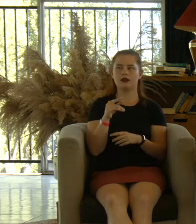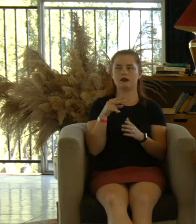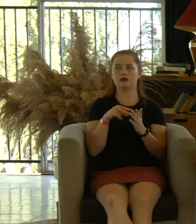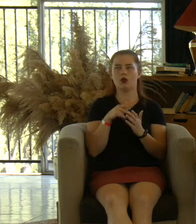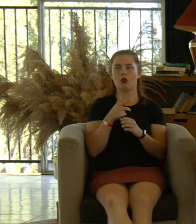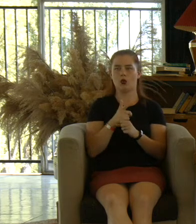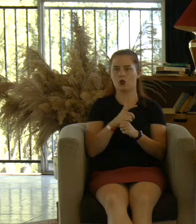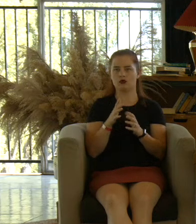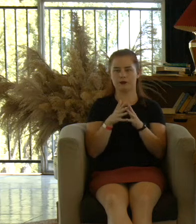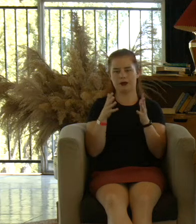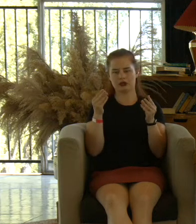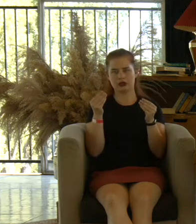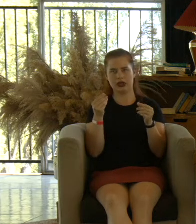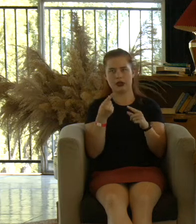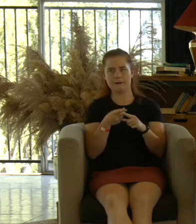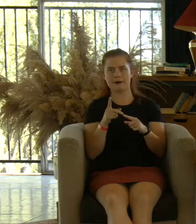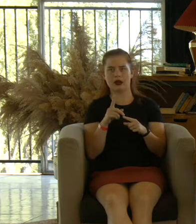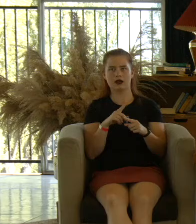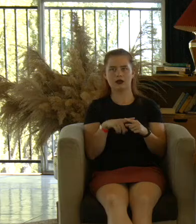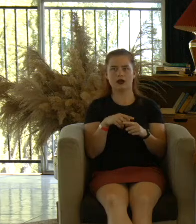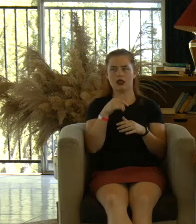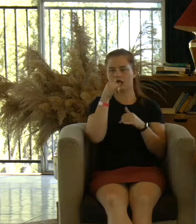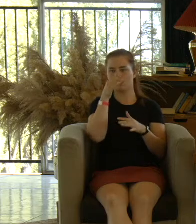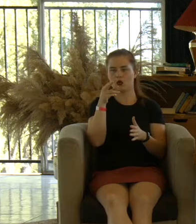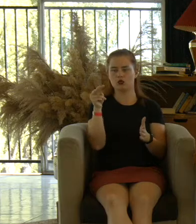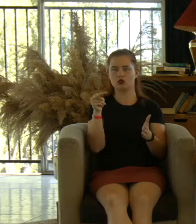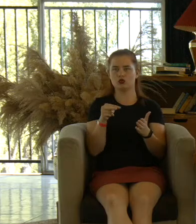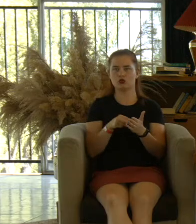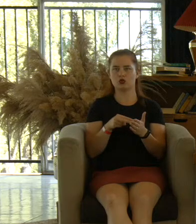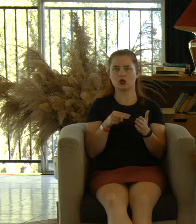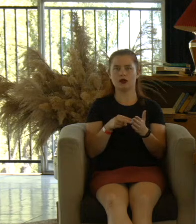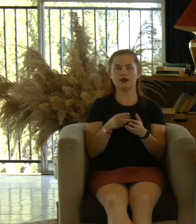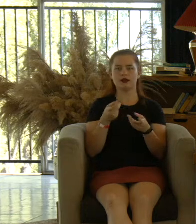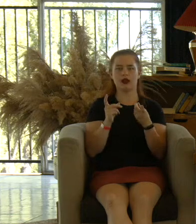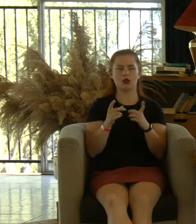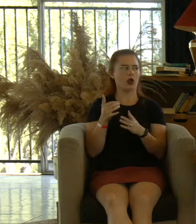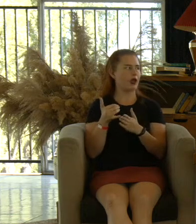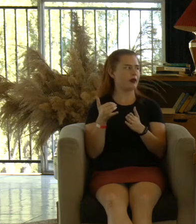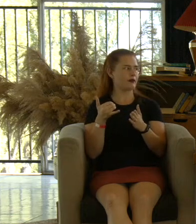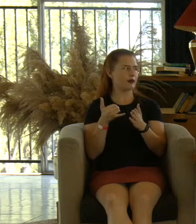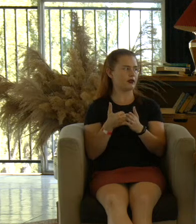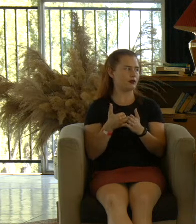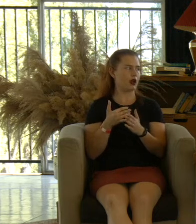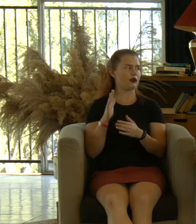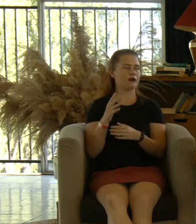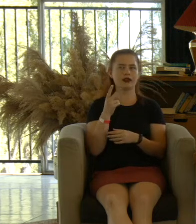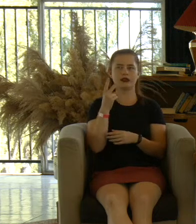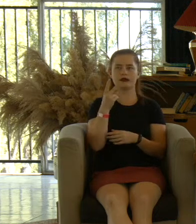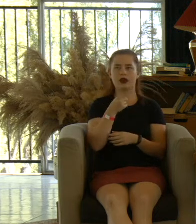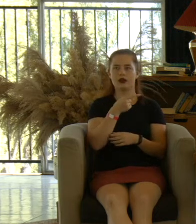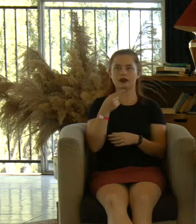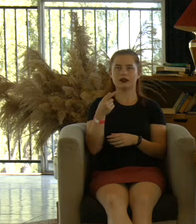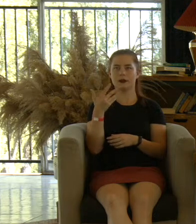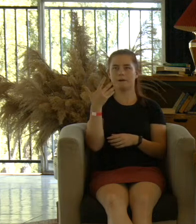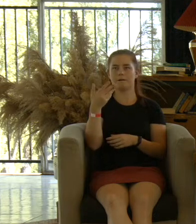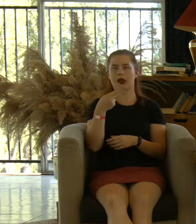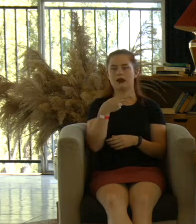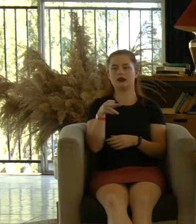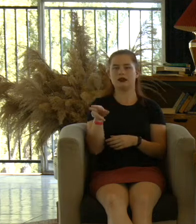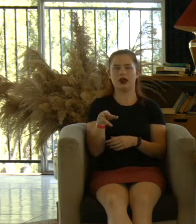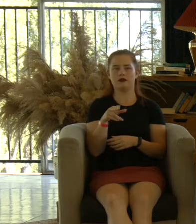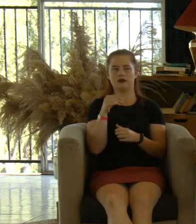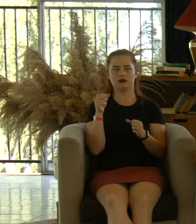денег на самом деле. Поэтому не может стоить натуральное вино, грубо говоря, там 2-5 евро. Это просто, в